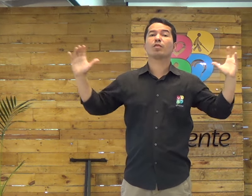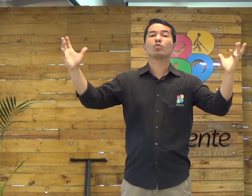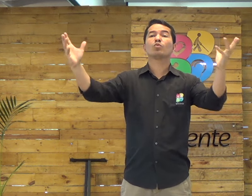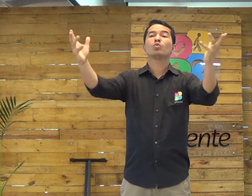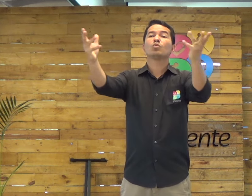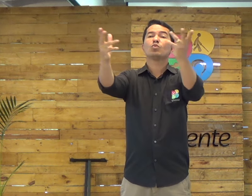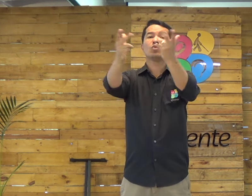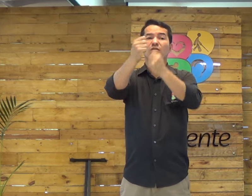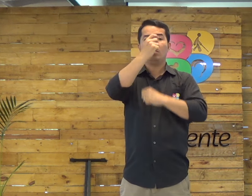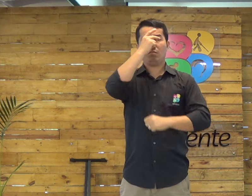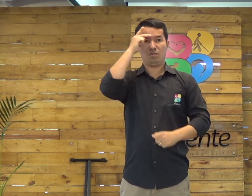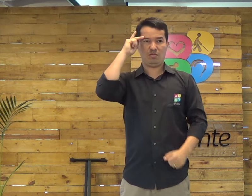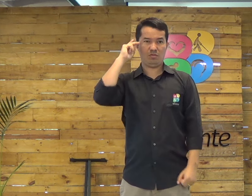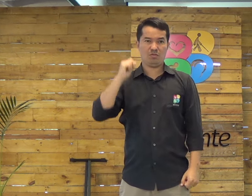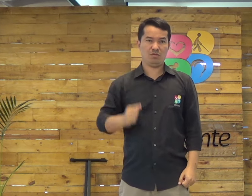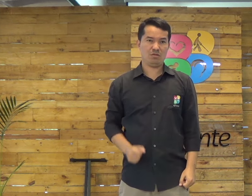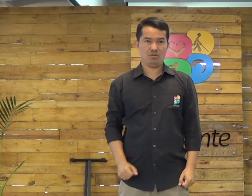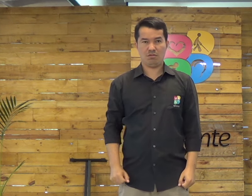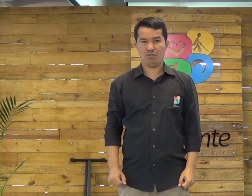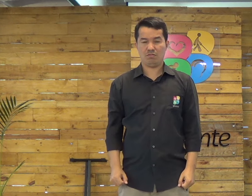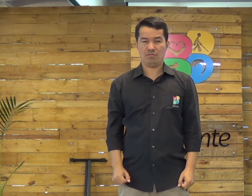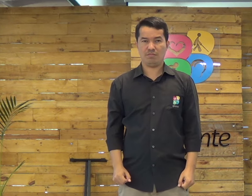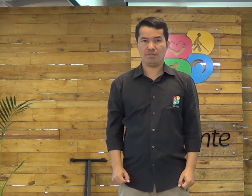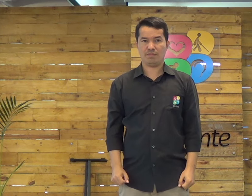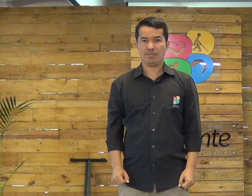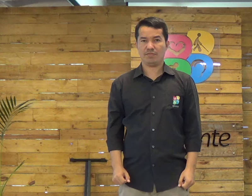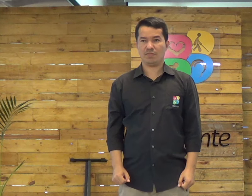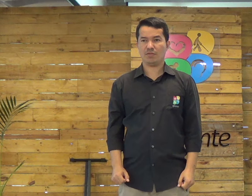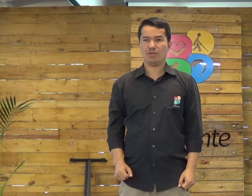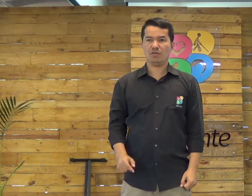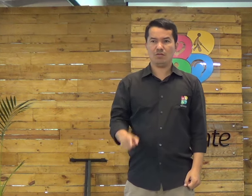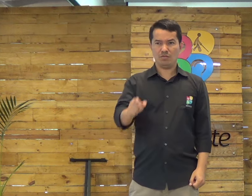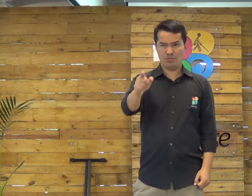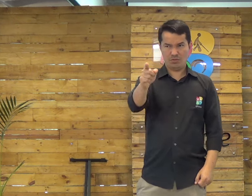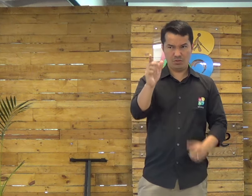falar, anunciar a todas as pessoas.